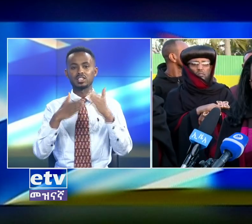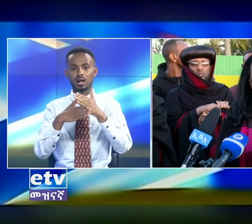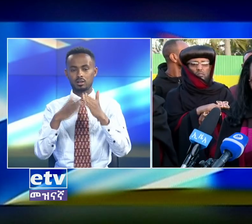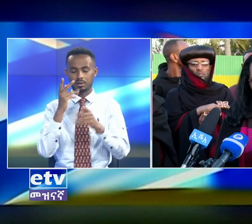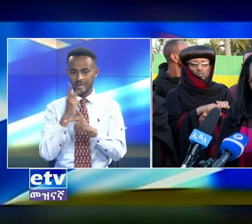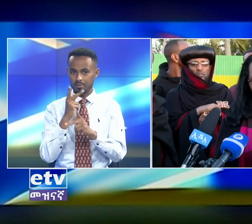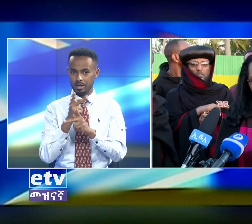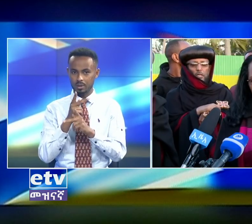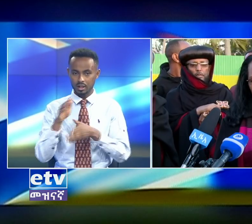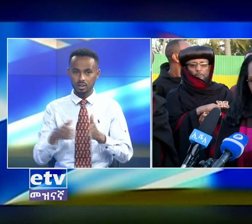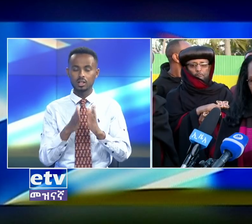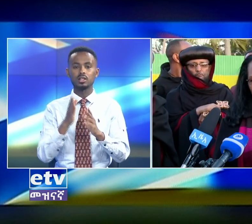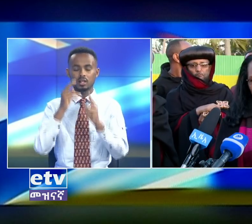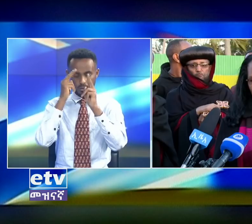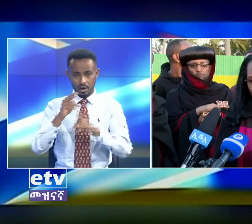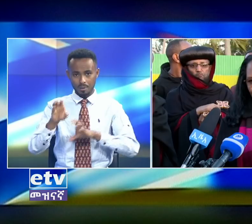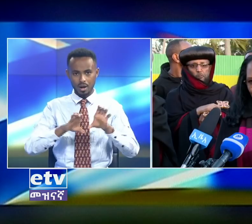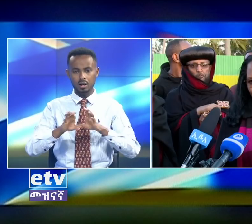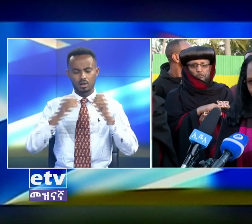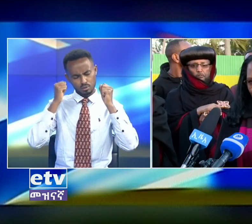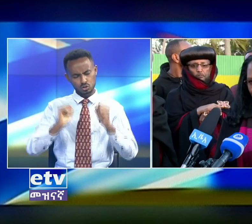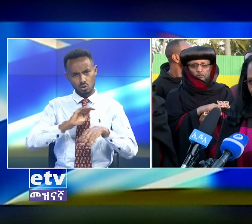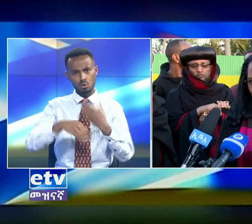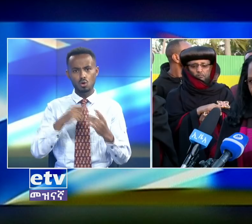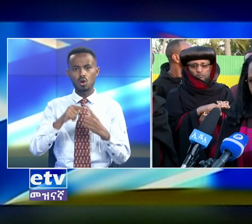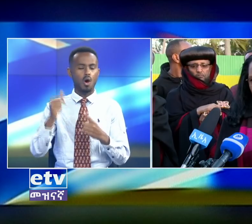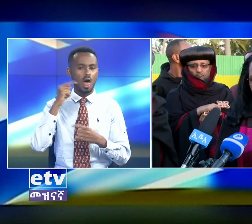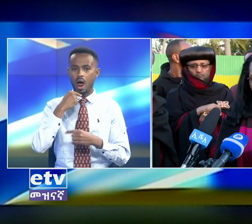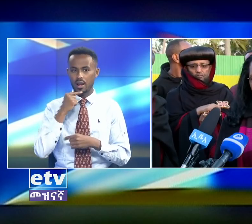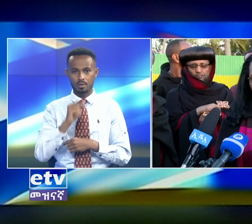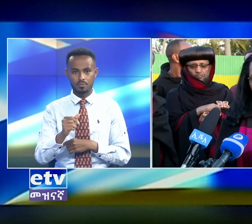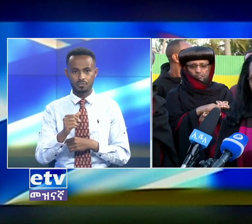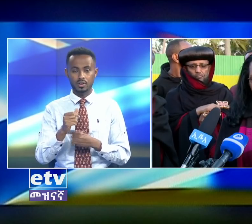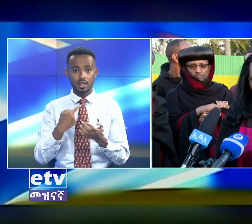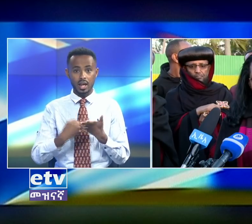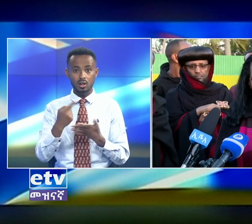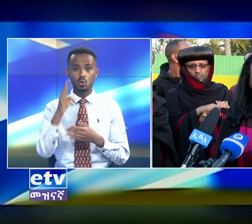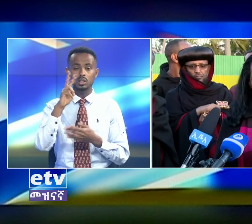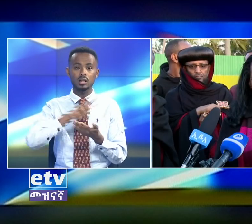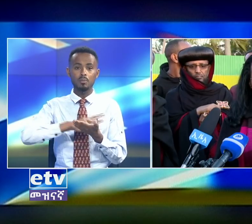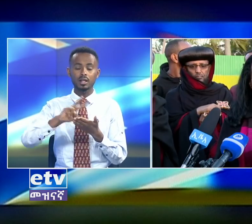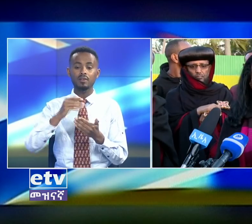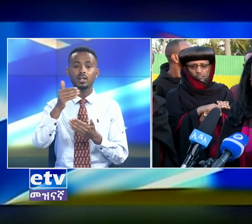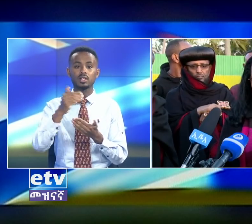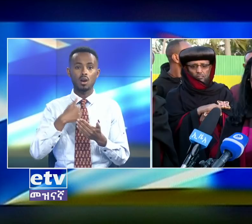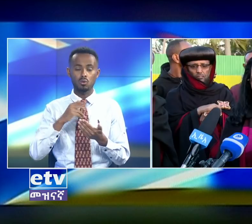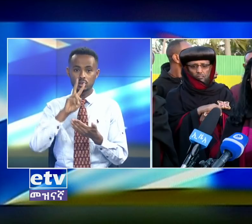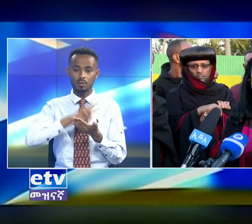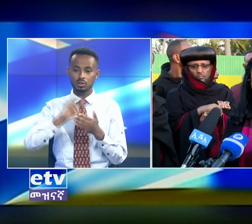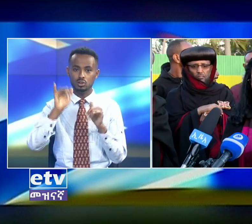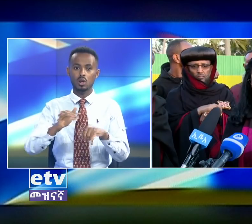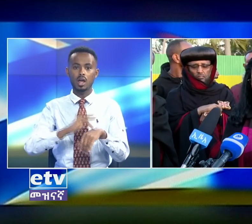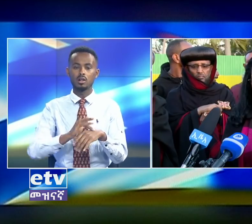በደረጃ ተጠብቆ እንዲከበር ለማድረግ በምንችለው ሁሉ ወደ ኋላ አንልም። ይህንን ሁለት ሳምንት ከፊታችን ያለውን እዚሁ